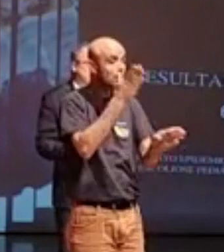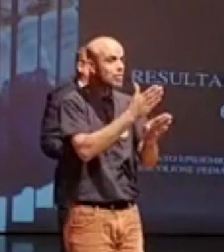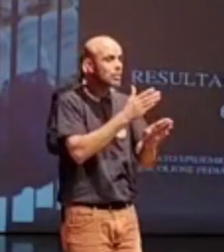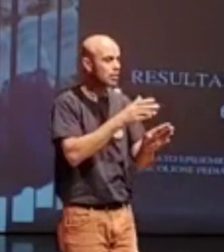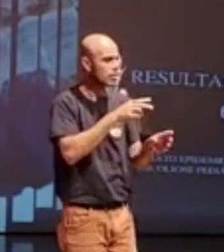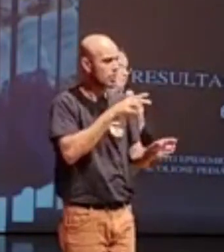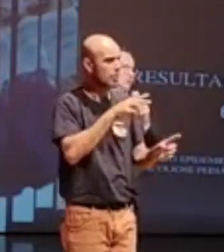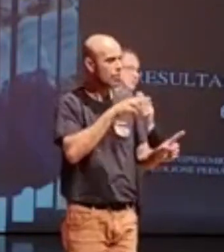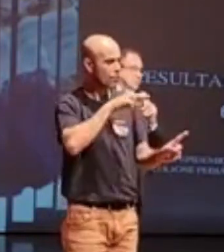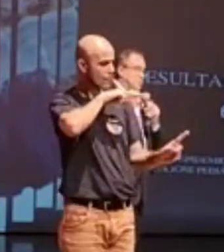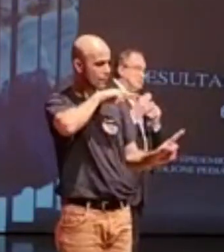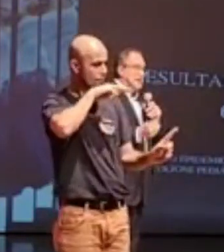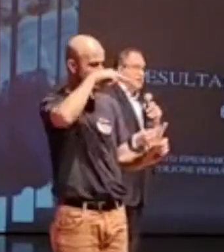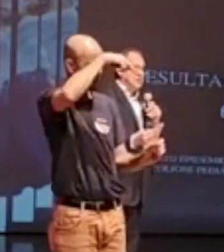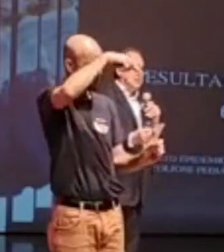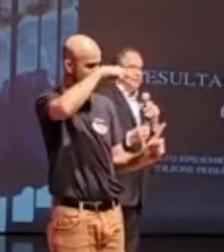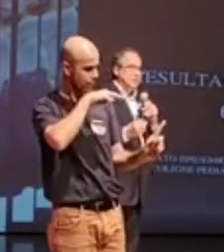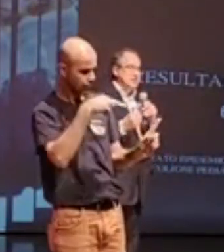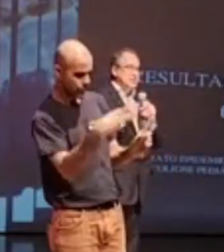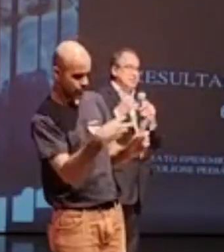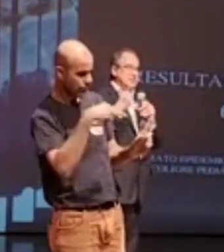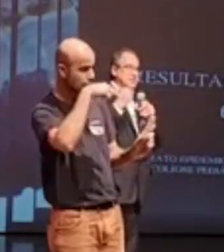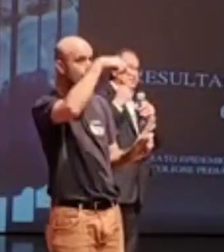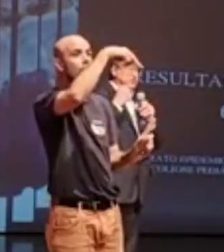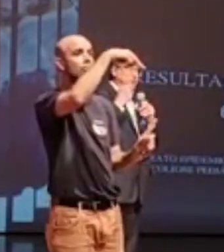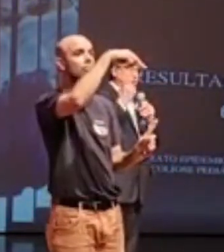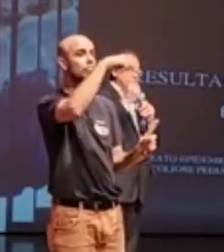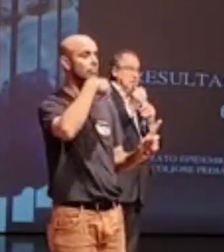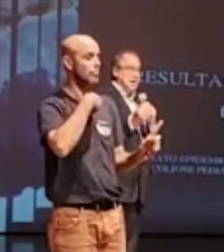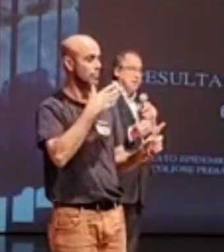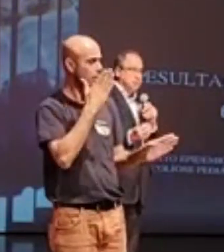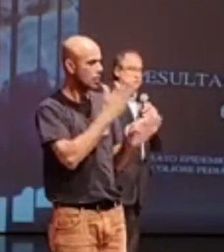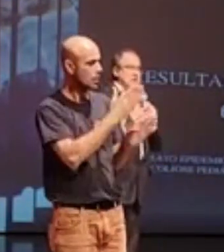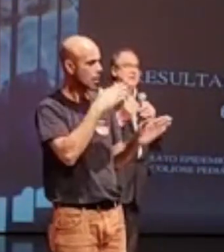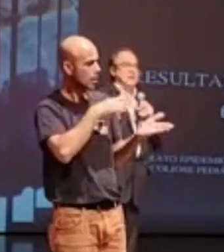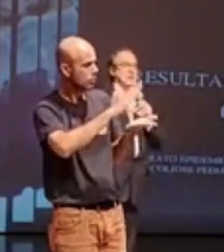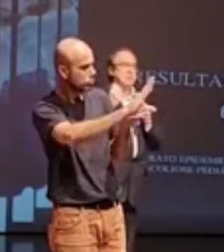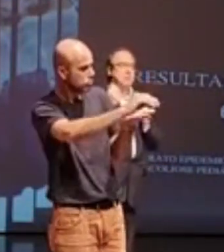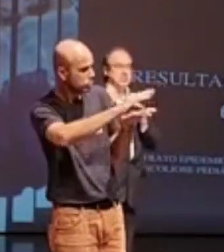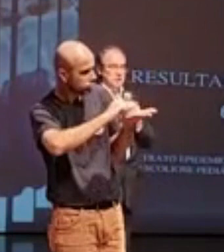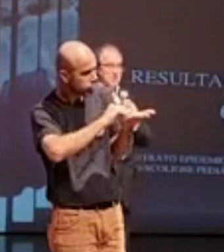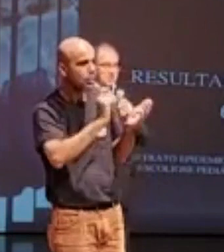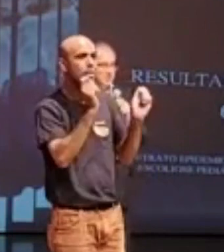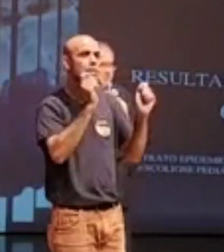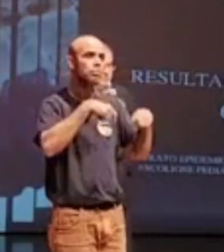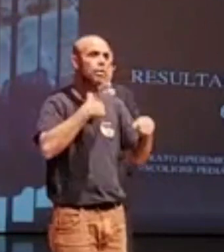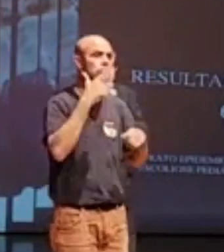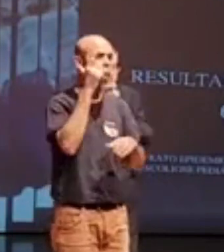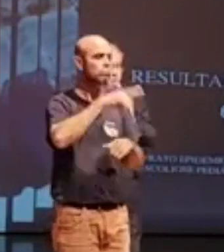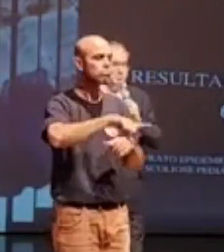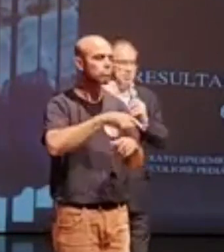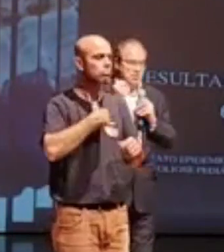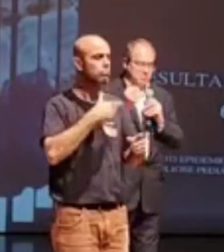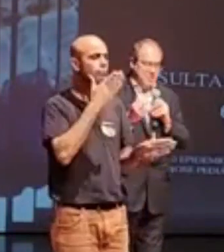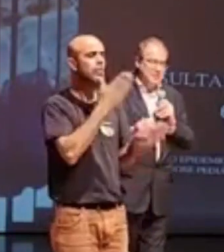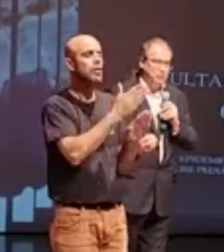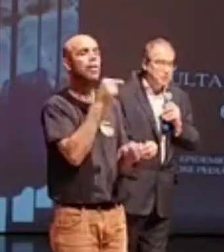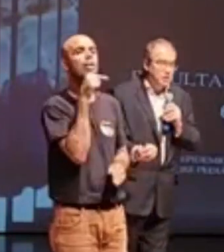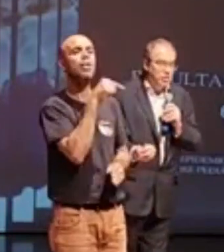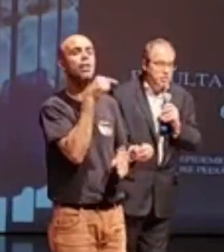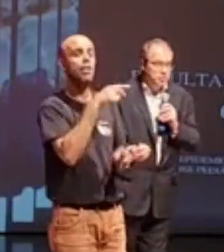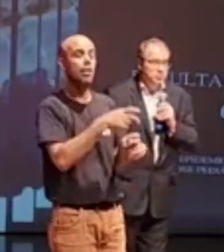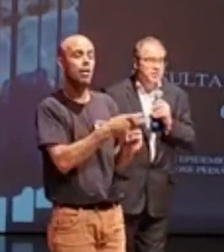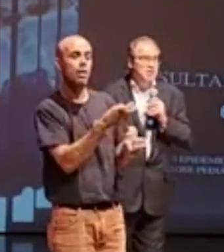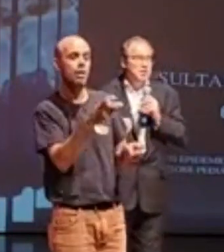é feito pela inspeção estática. Então, a inspeção estática já tem alguns dados que você já fazem pensar